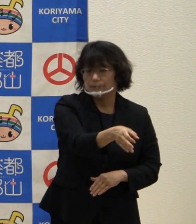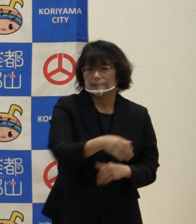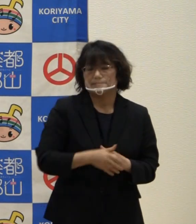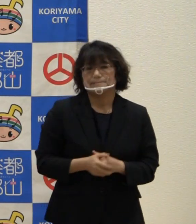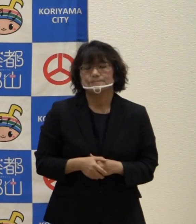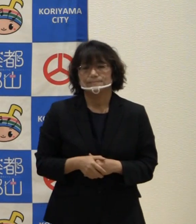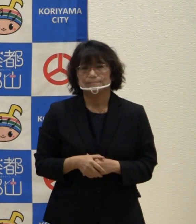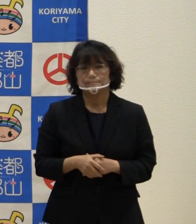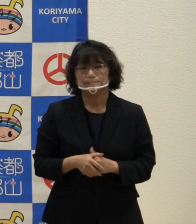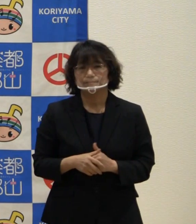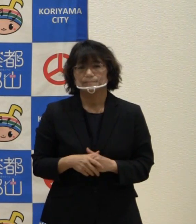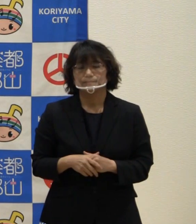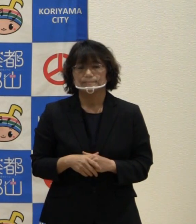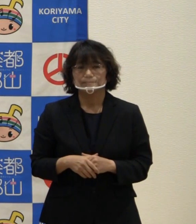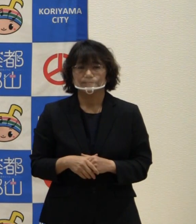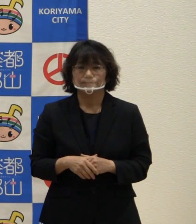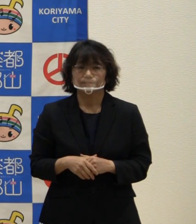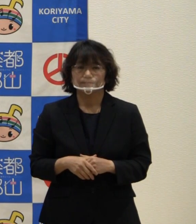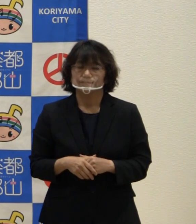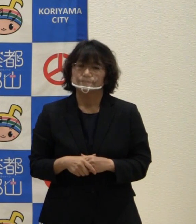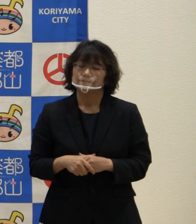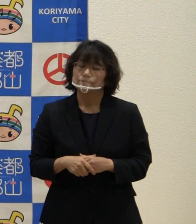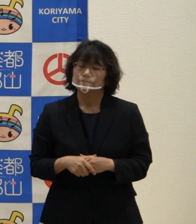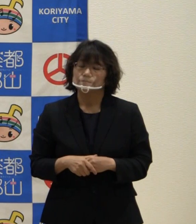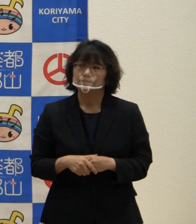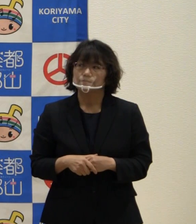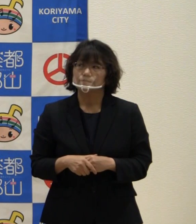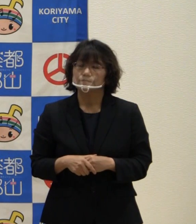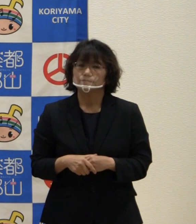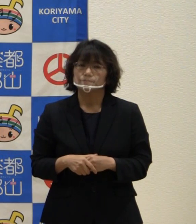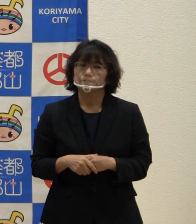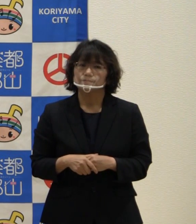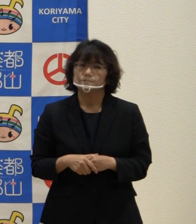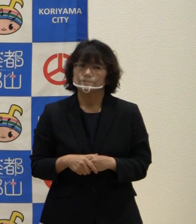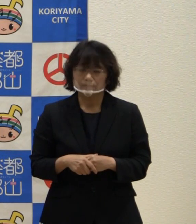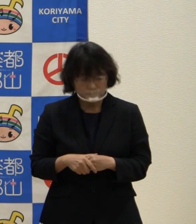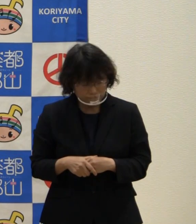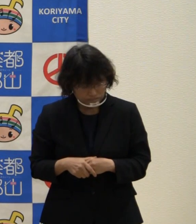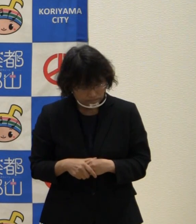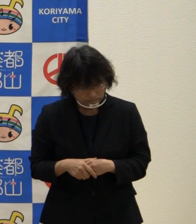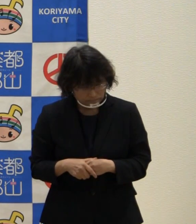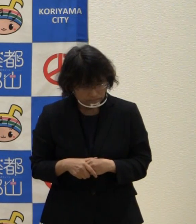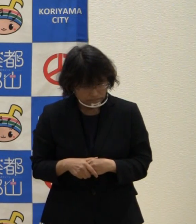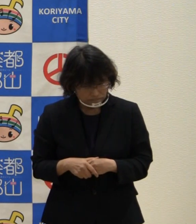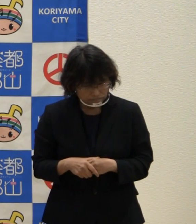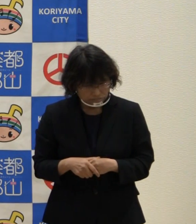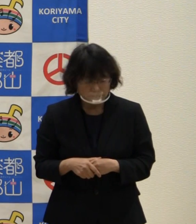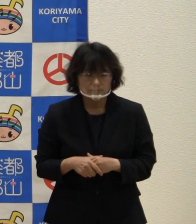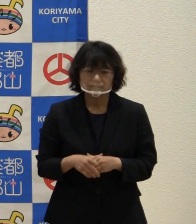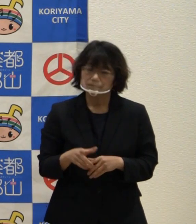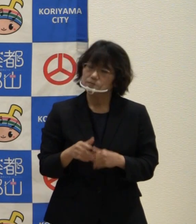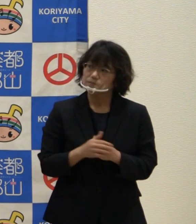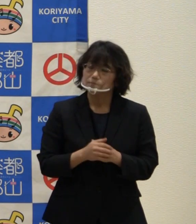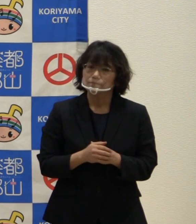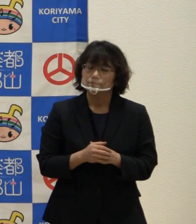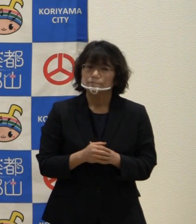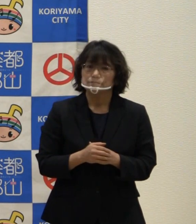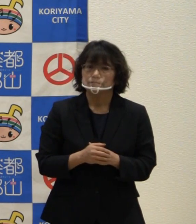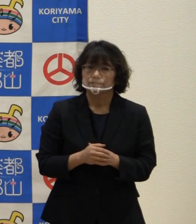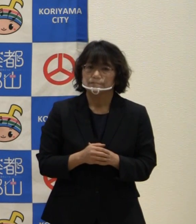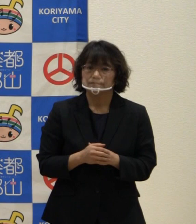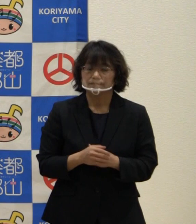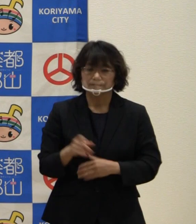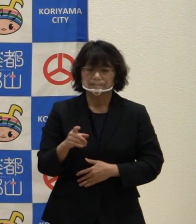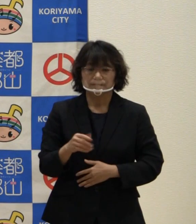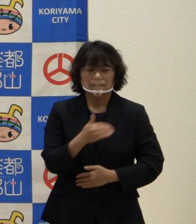いわば消費的支出、投資的支出とありますが、できるだけ投資的